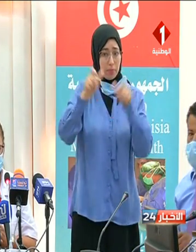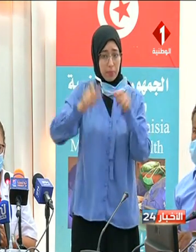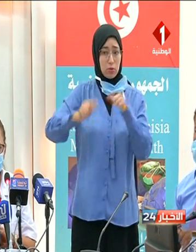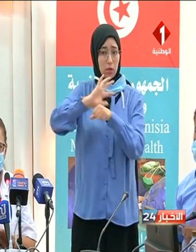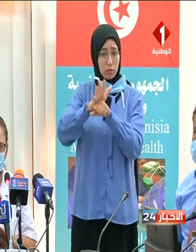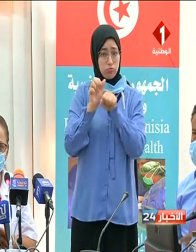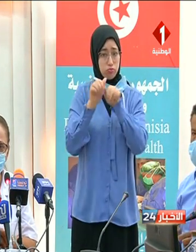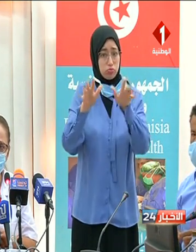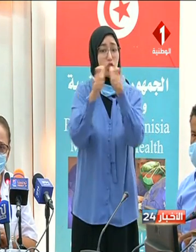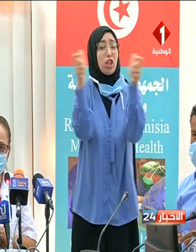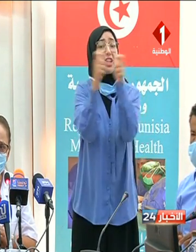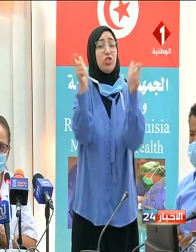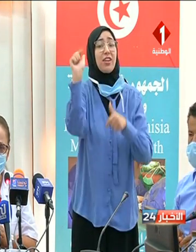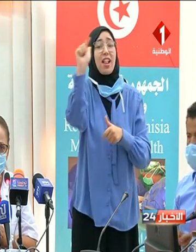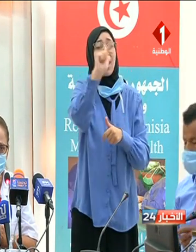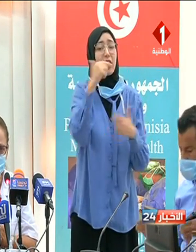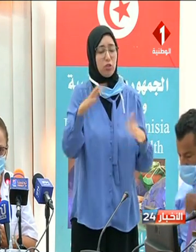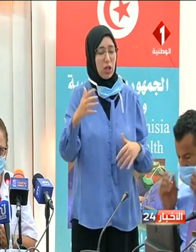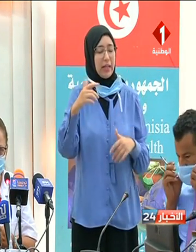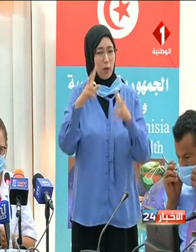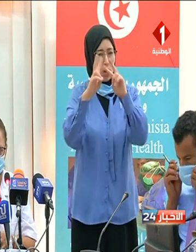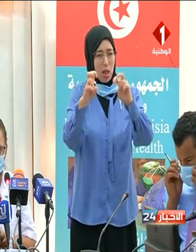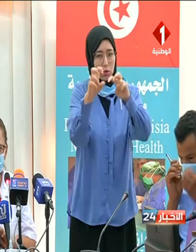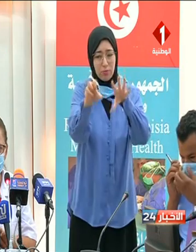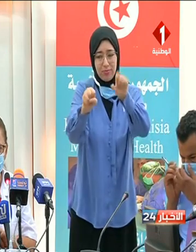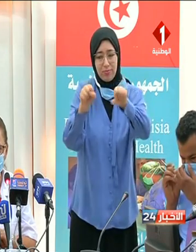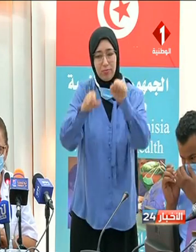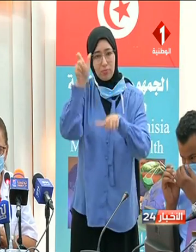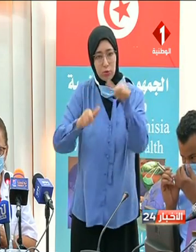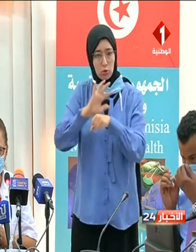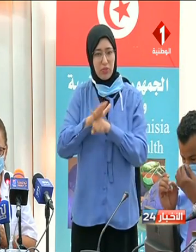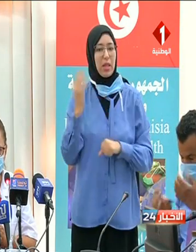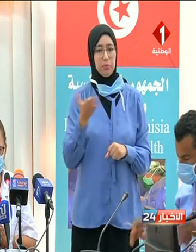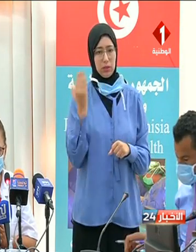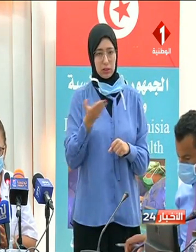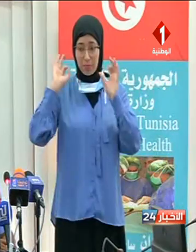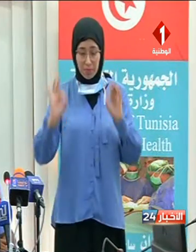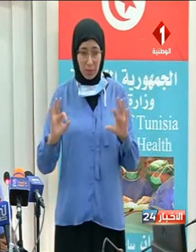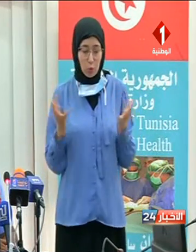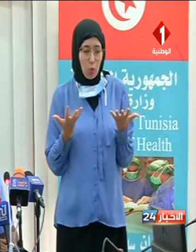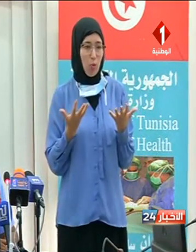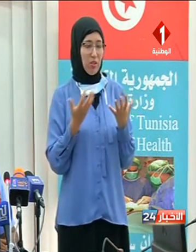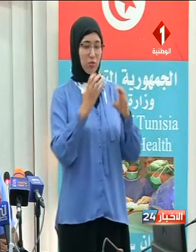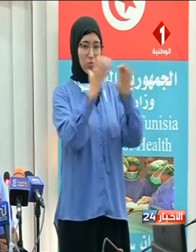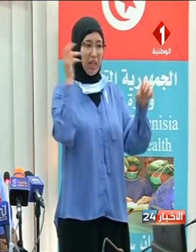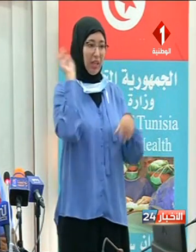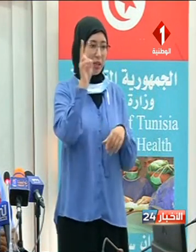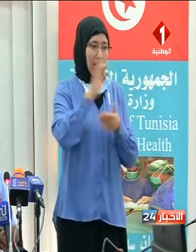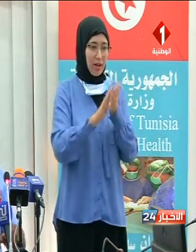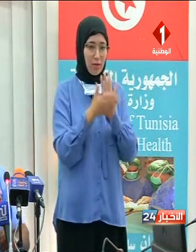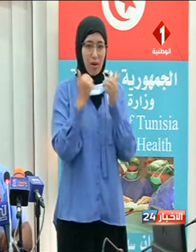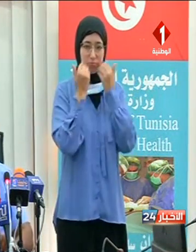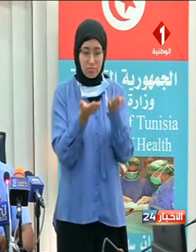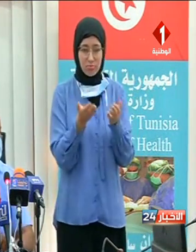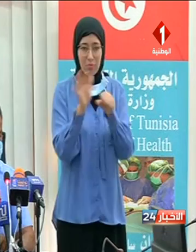اللي قاعدين تاريخ نقوم بعمليه التقصي الميداني اتاحوا من ذلك عمليه التقصي هذه واليوم وبحلول فصل